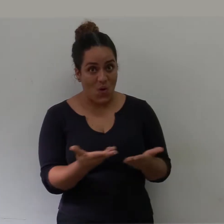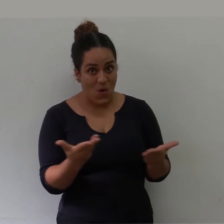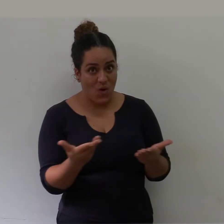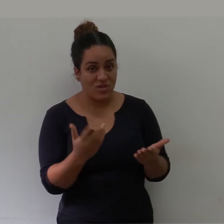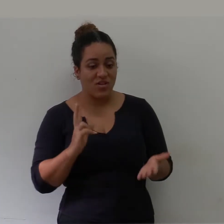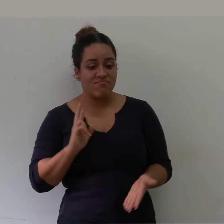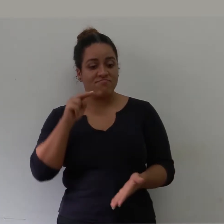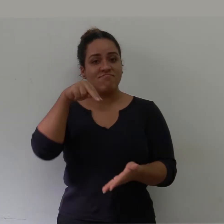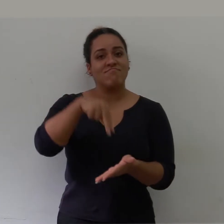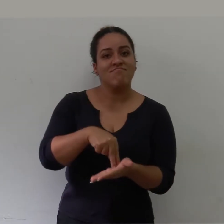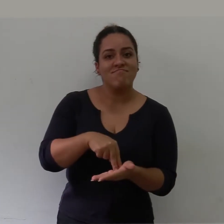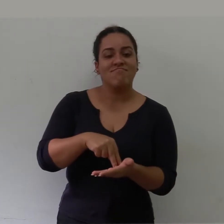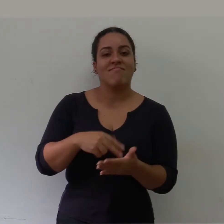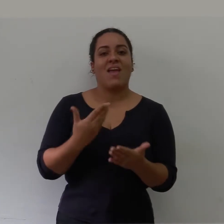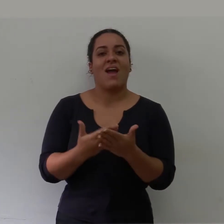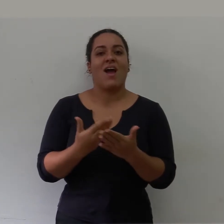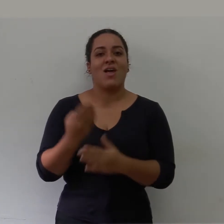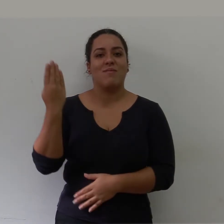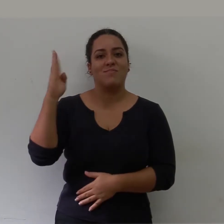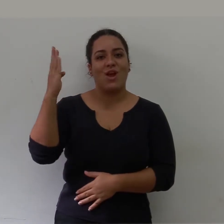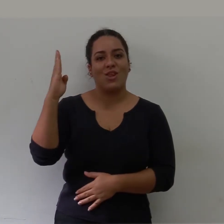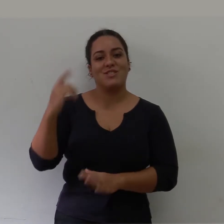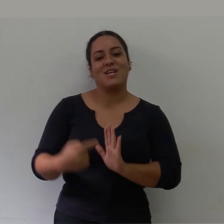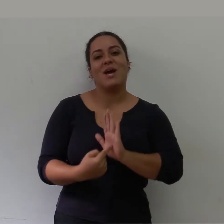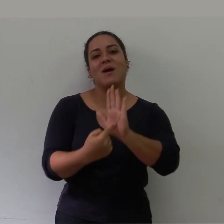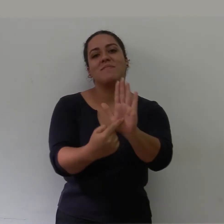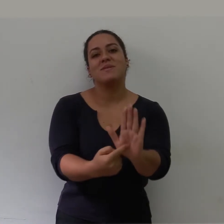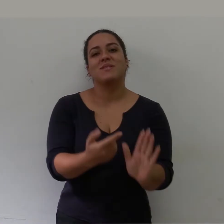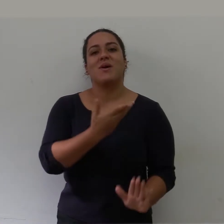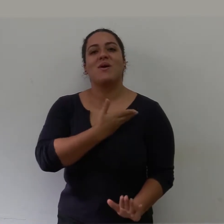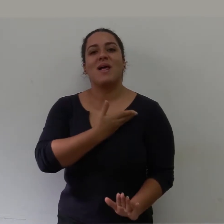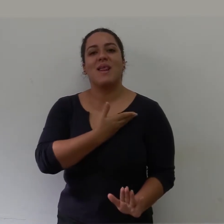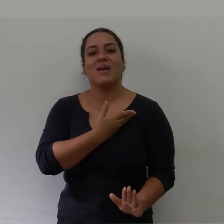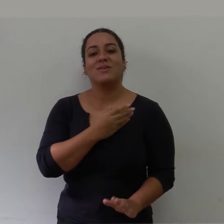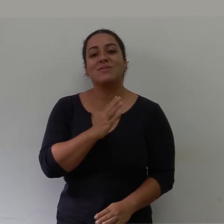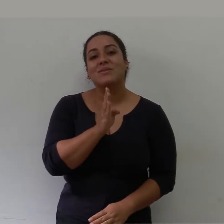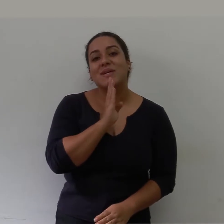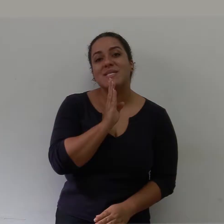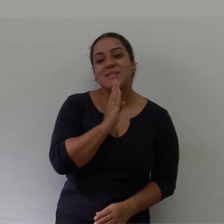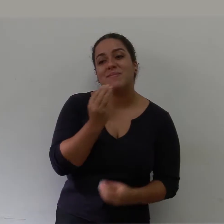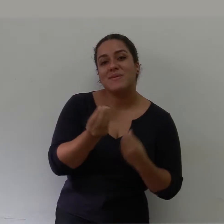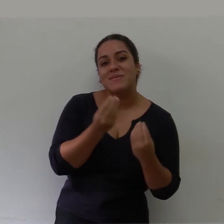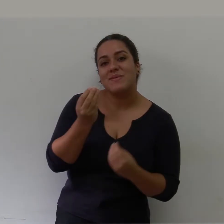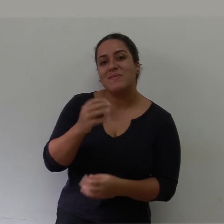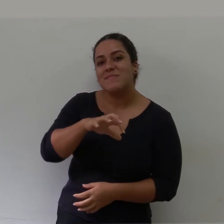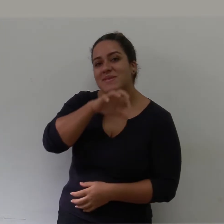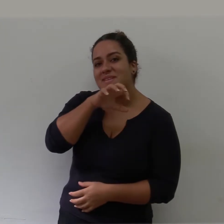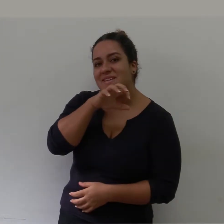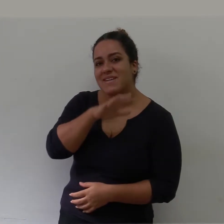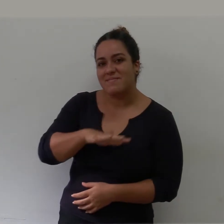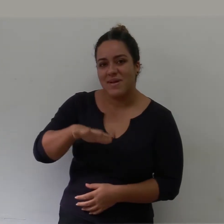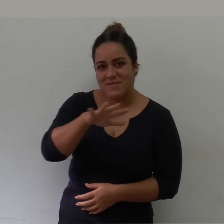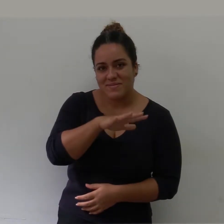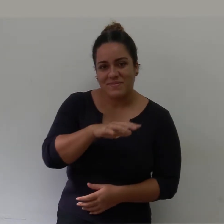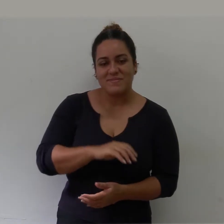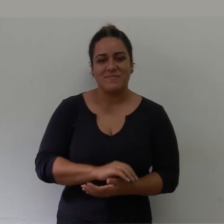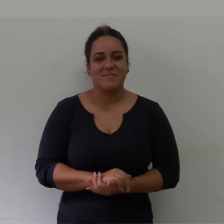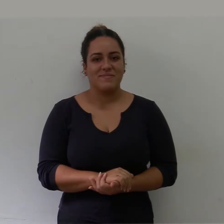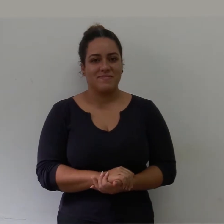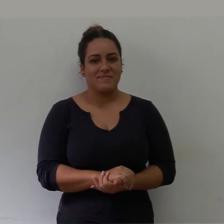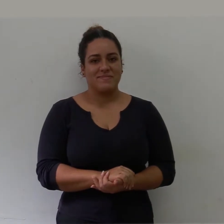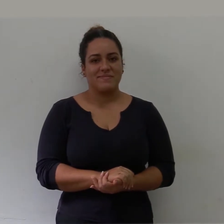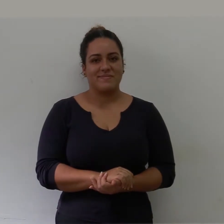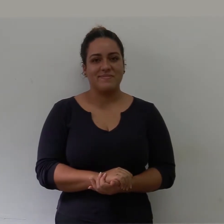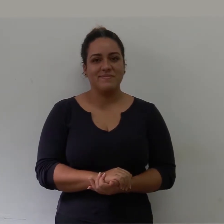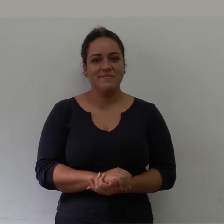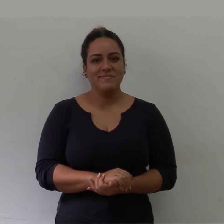tomou a frente na aula de biologia para apresentar aos colegas conhecimentos do reino animal. Os representantes